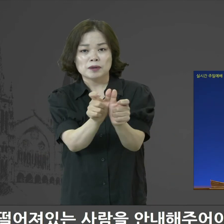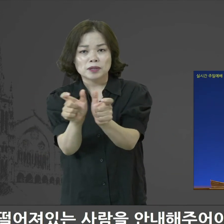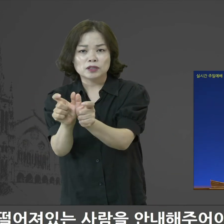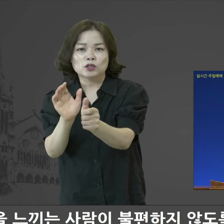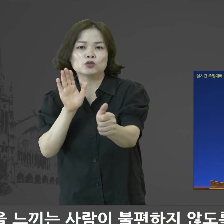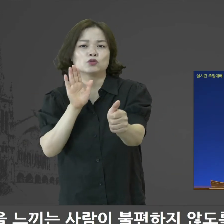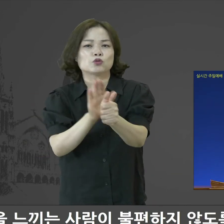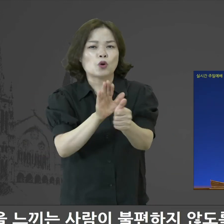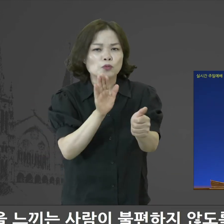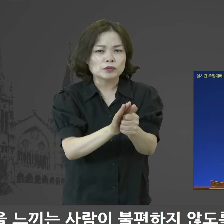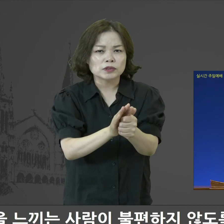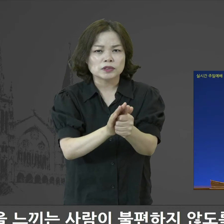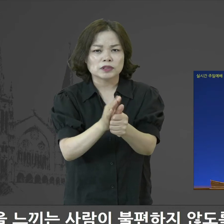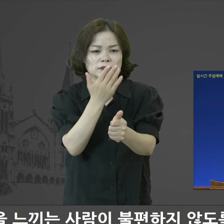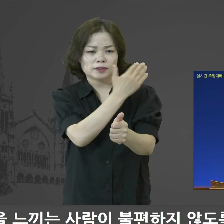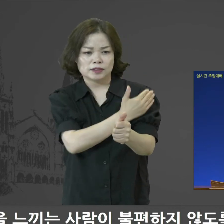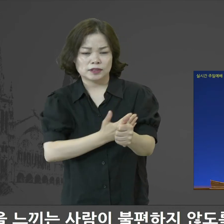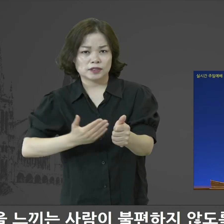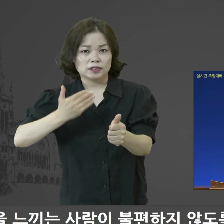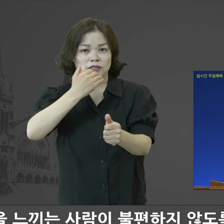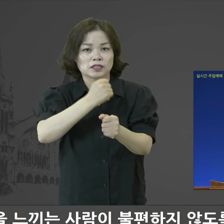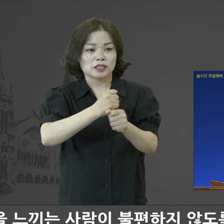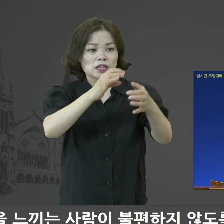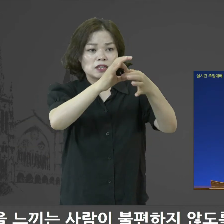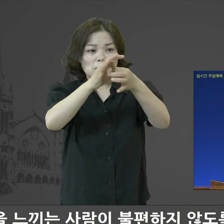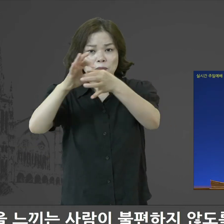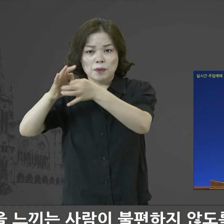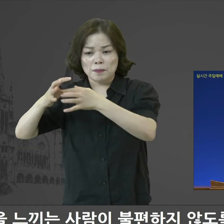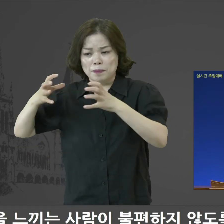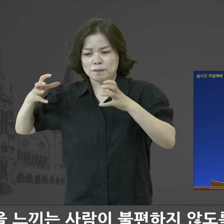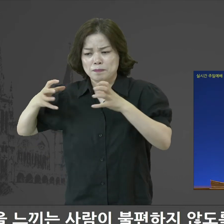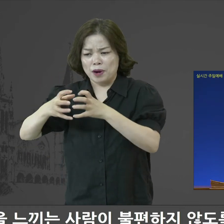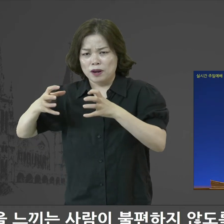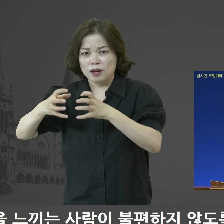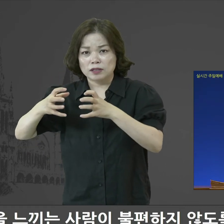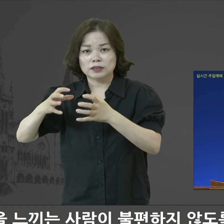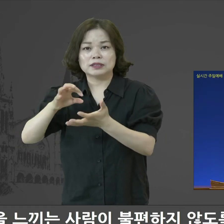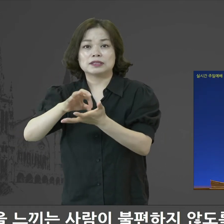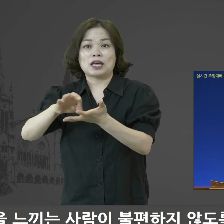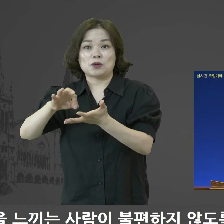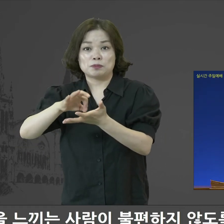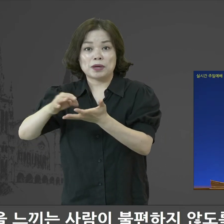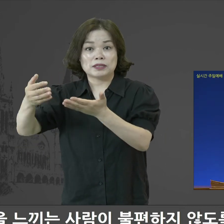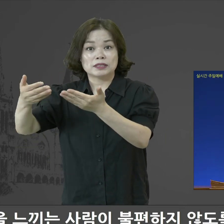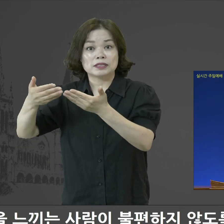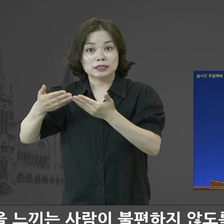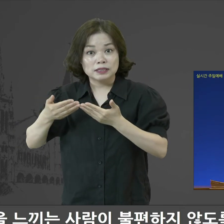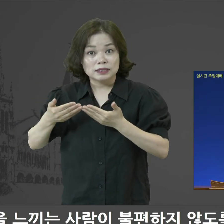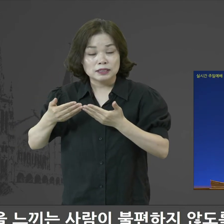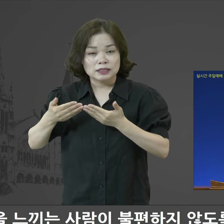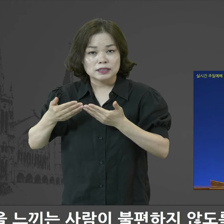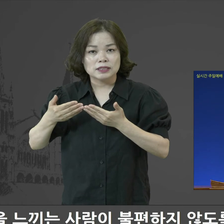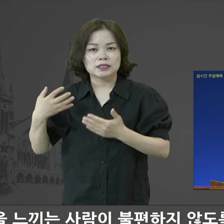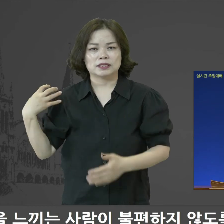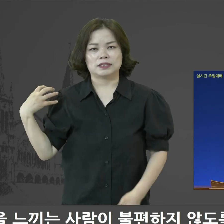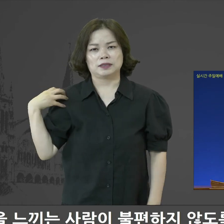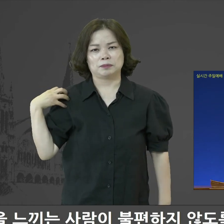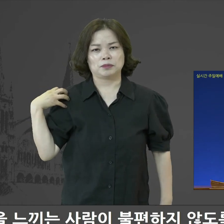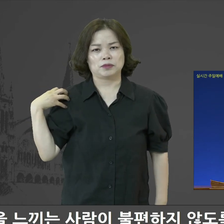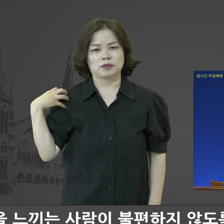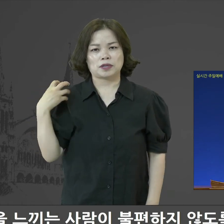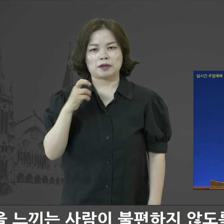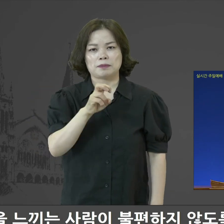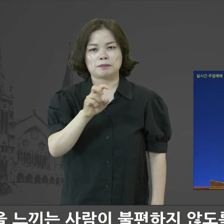돕는 마디, 지탱해주는 마디, 연결하고 결합하는 일을 위하여 쓰임받는 그 임무가